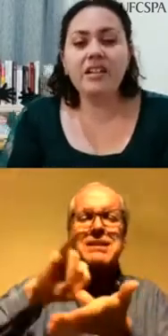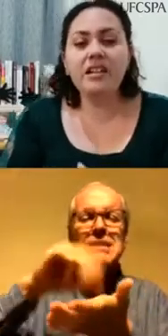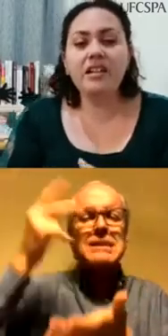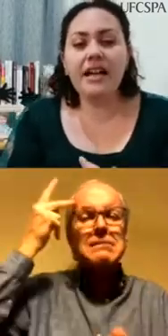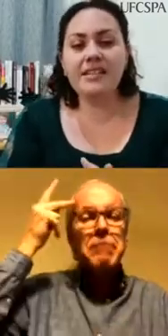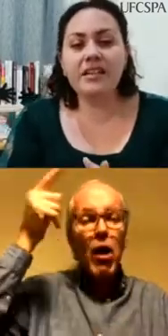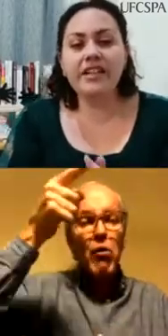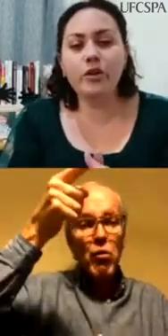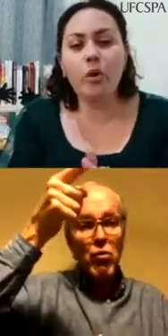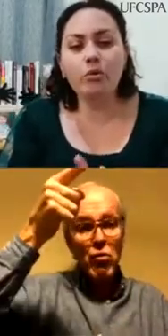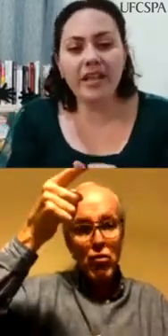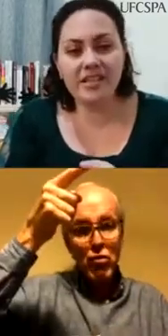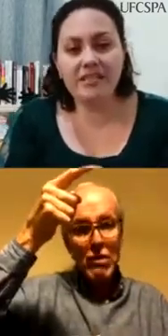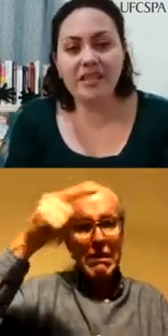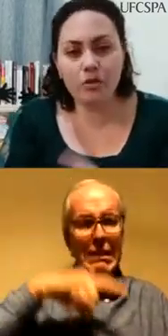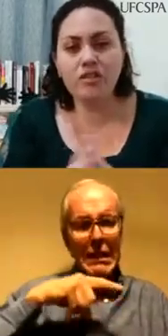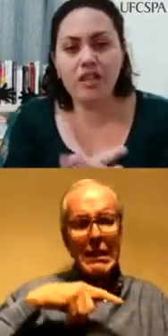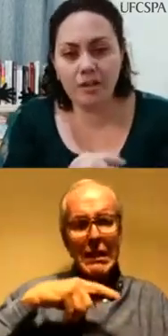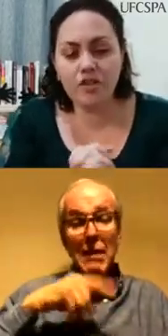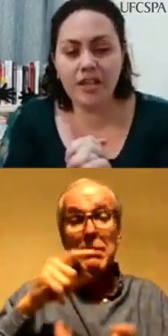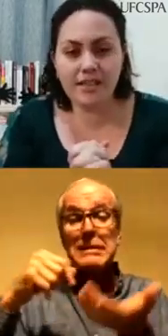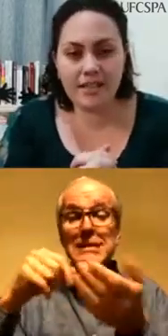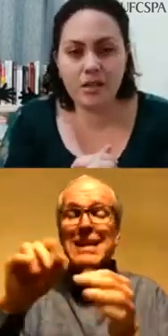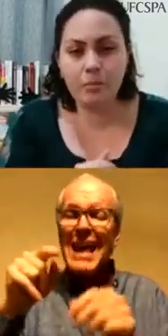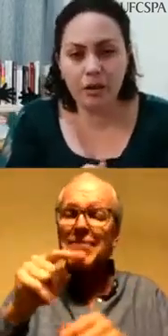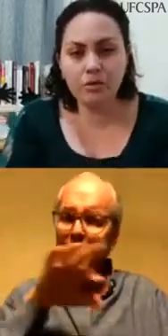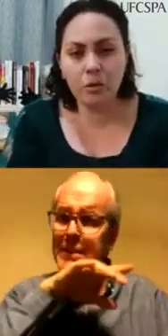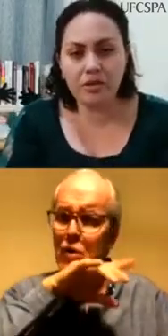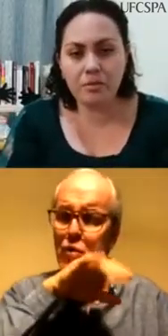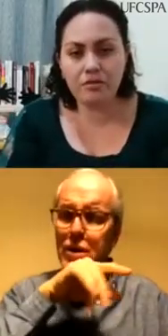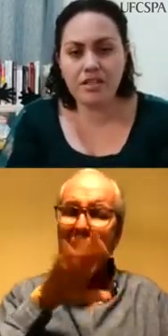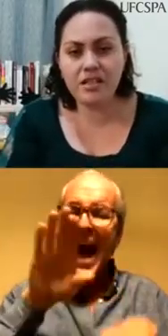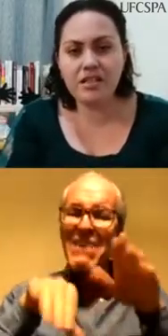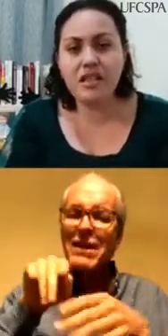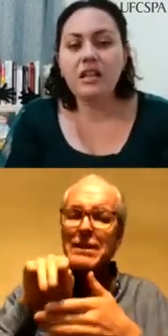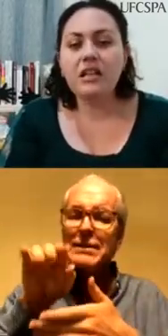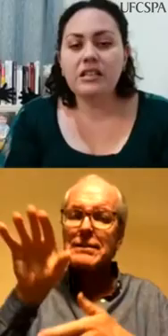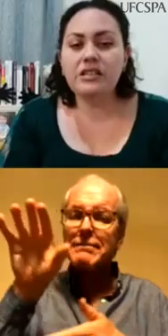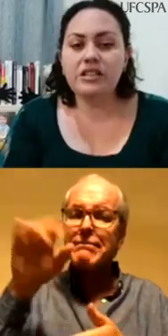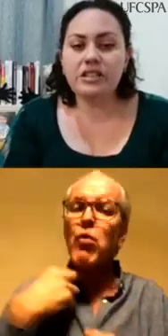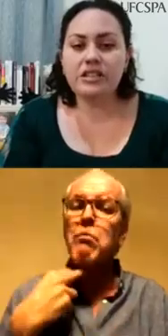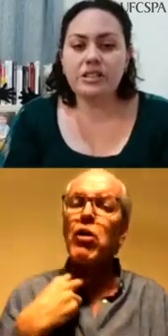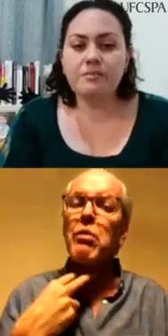Tem essa ICOM, que é a Central de Intérprete, que é lá de São Paulo, que eu comentei para vocês.